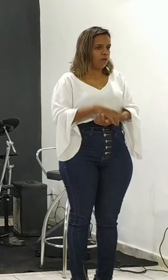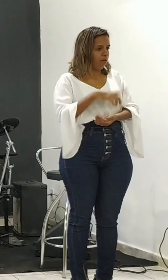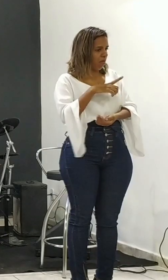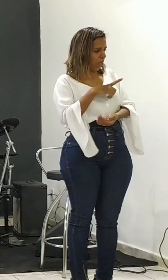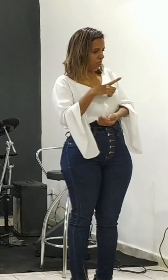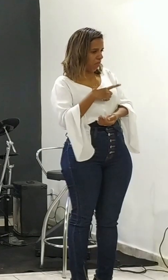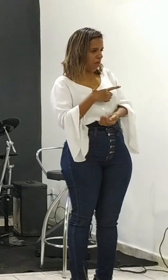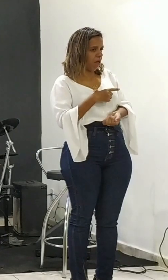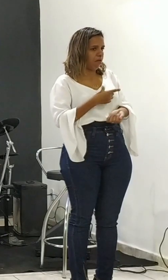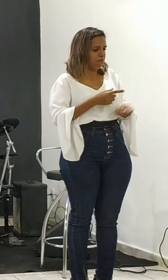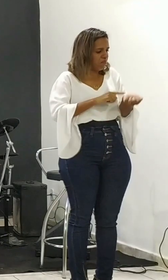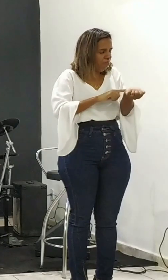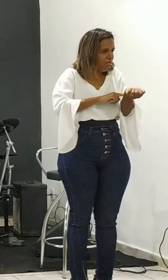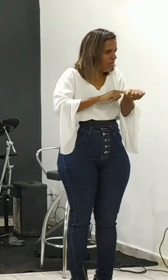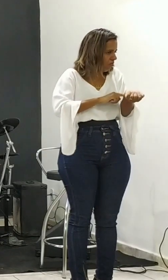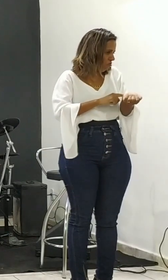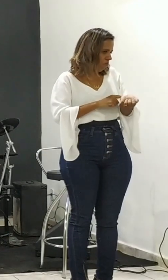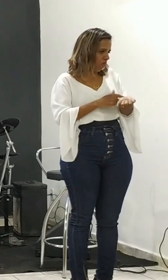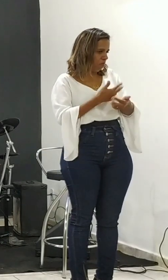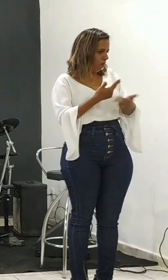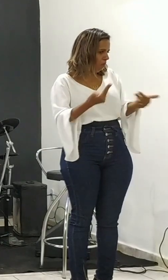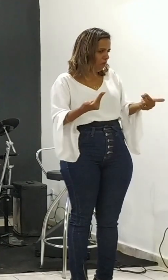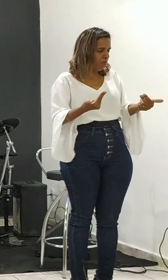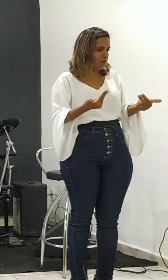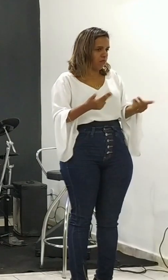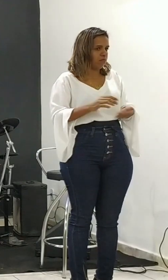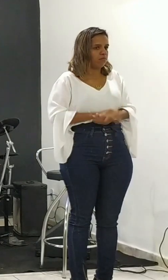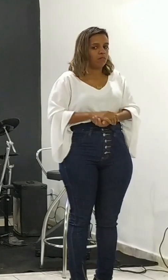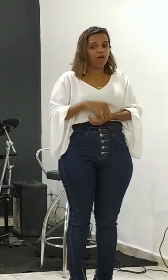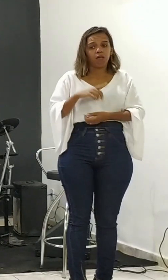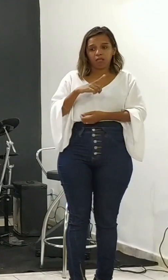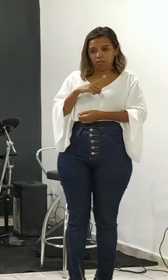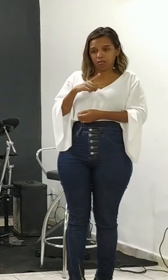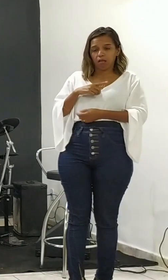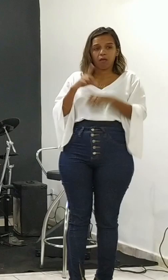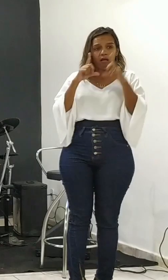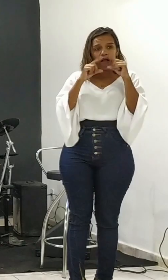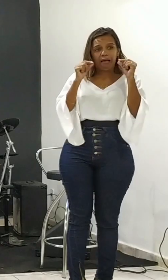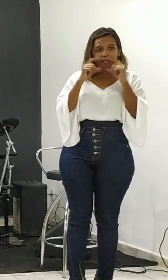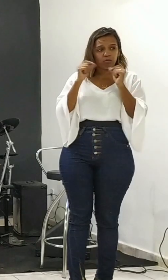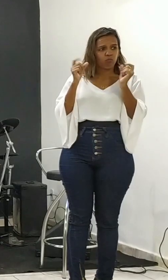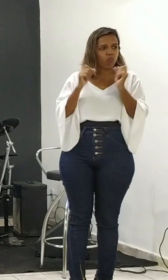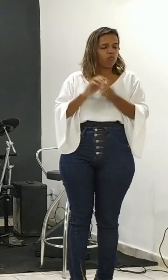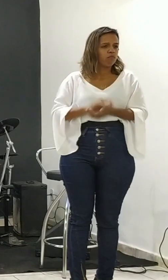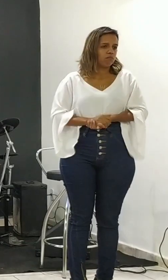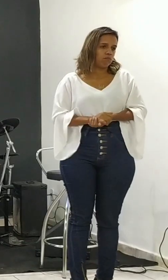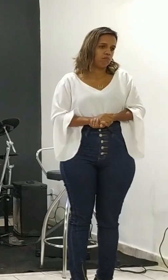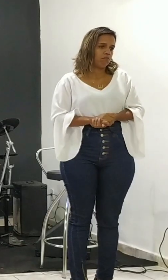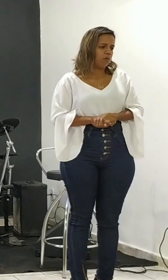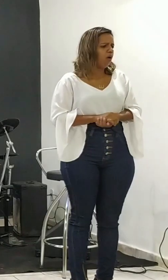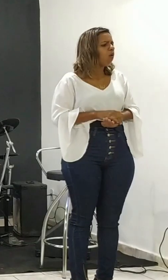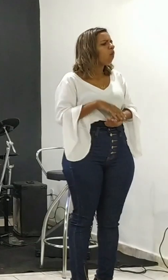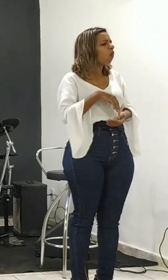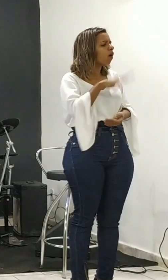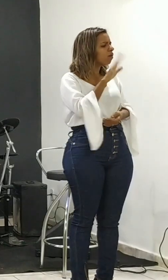algum tipo de alergia? sim, a gatos. E quantos gatos a senhora tem? Ora, nenhum. Eu sou